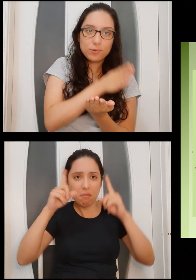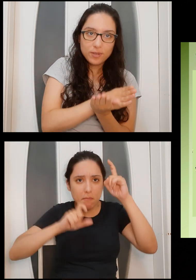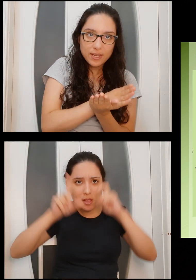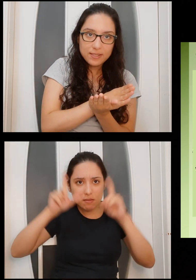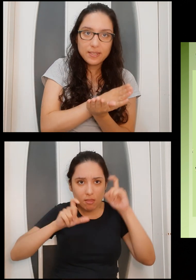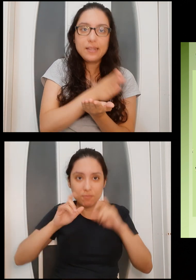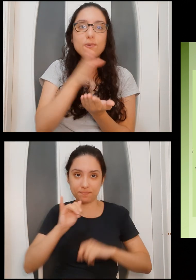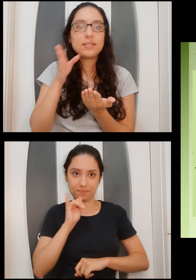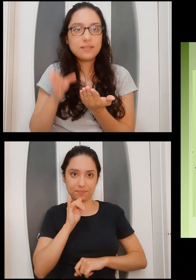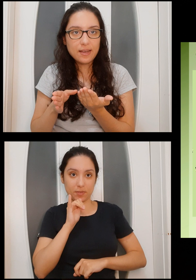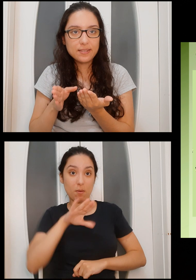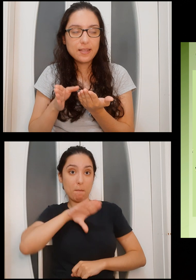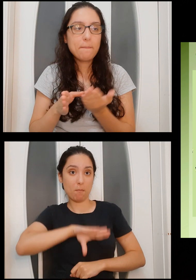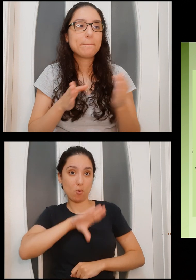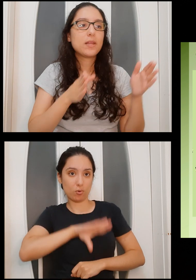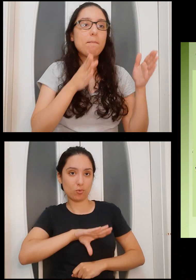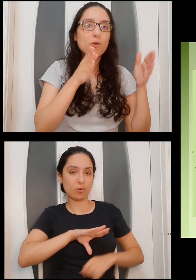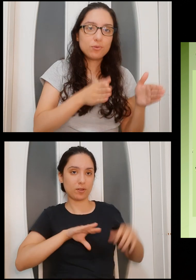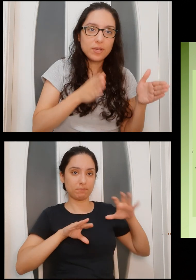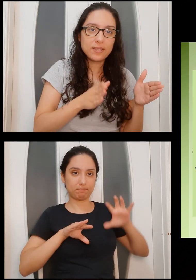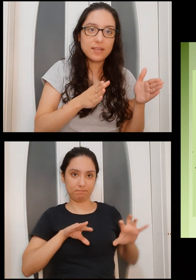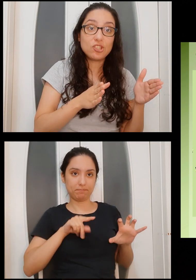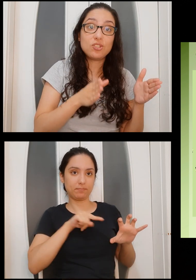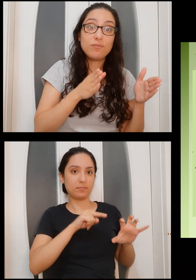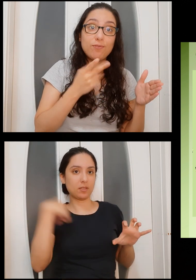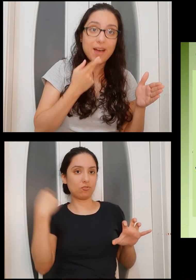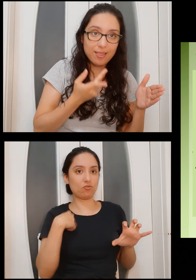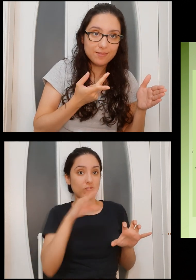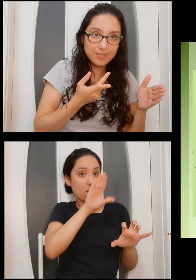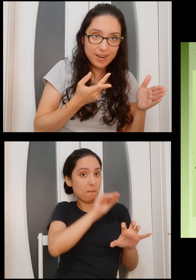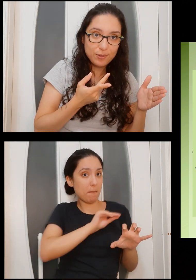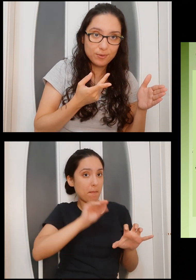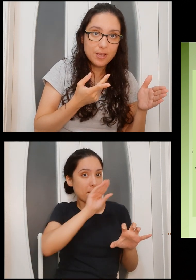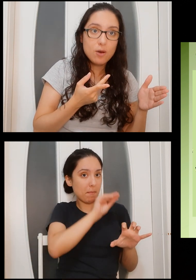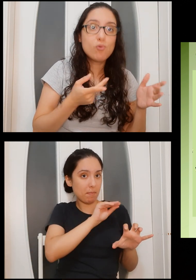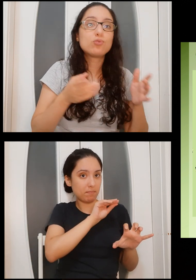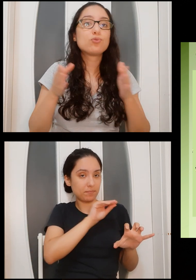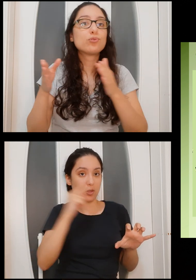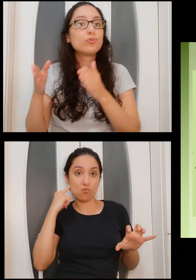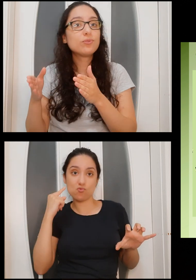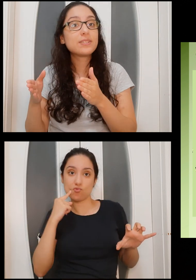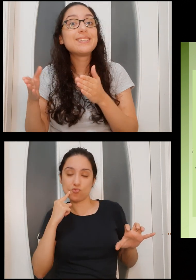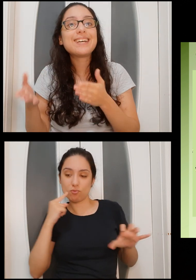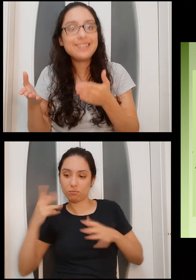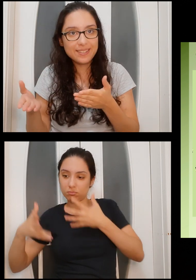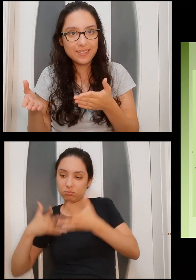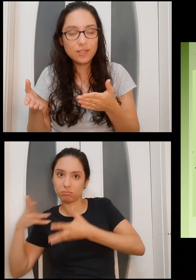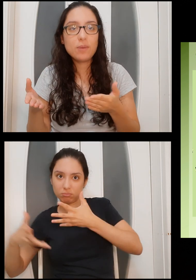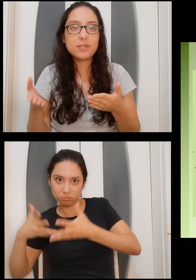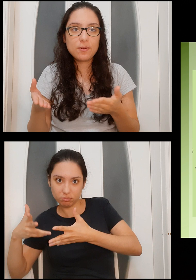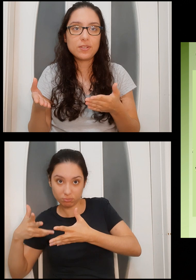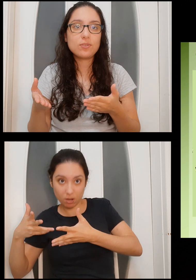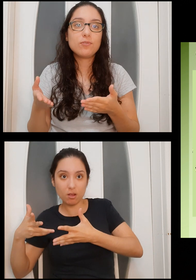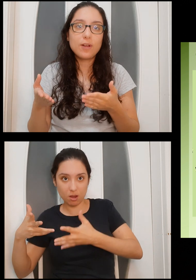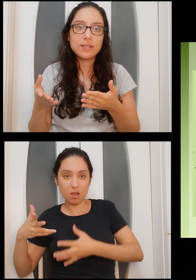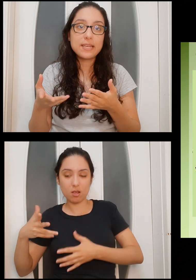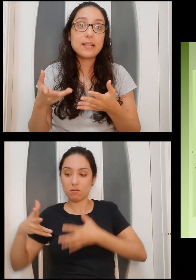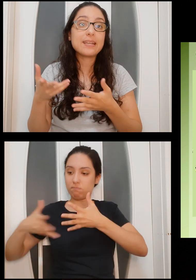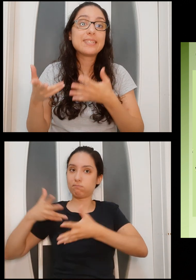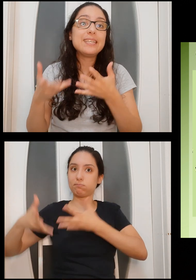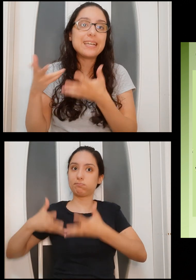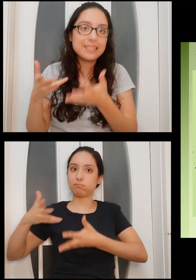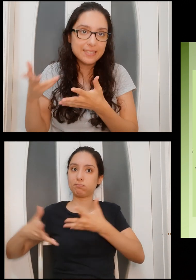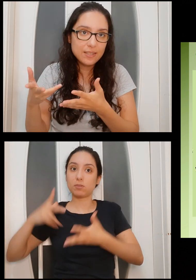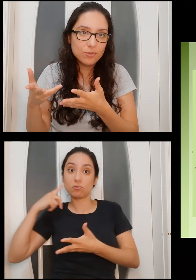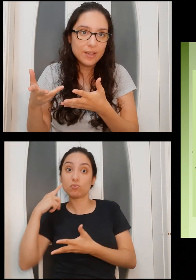entre português e língua de sinais, tá? Português, a gente fala, certo? O surdo sinaliza. Então, é a mesma coisa. Quando eu falo assim,